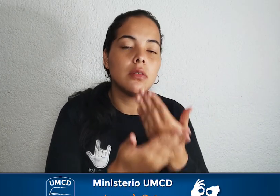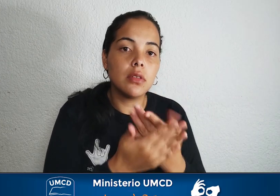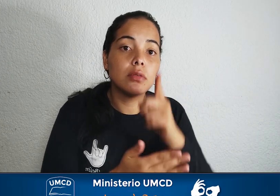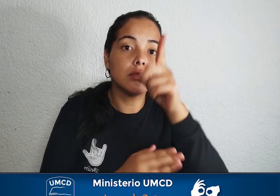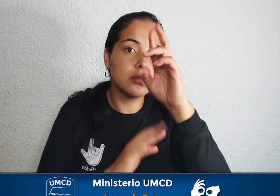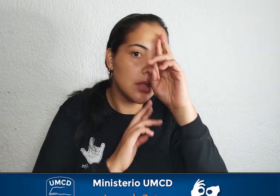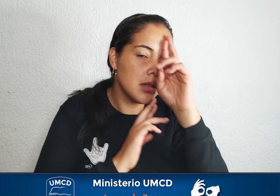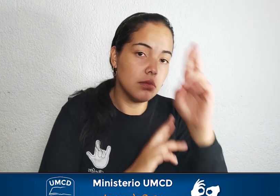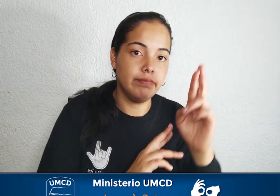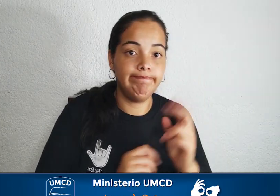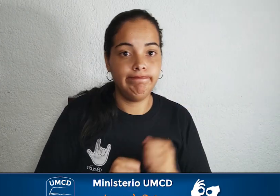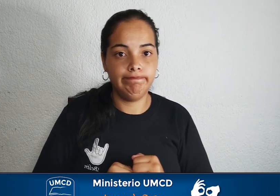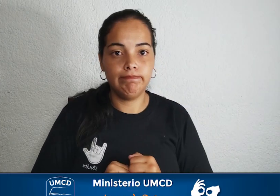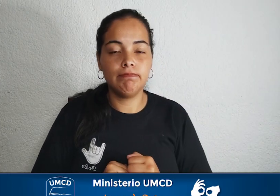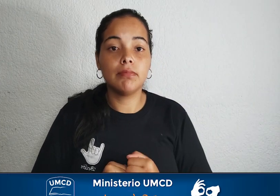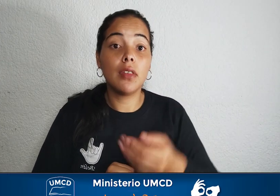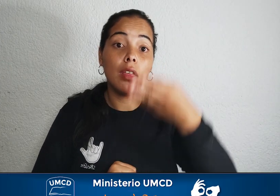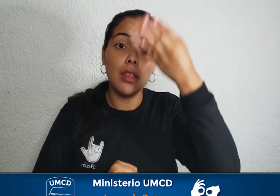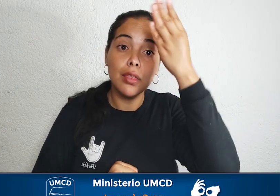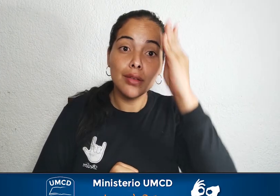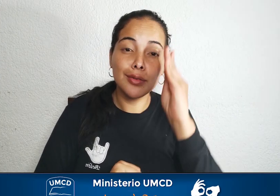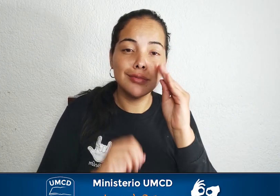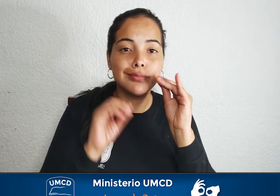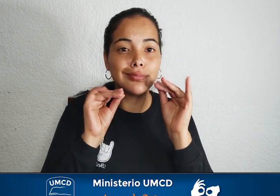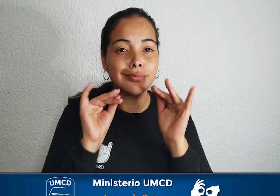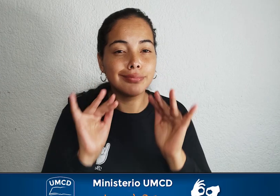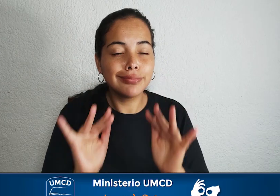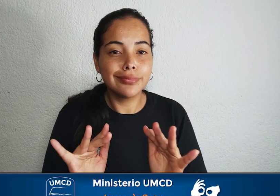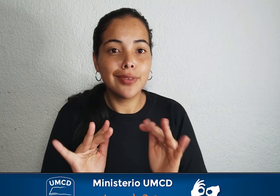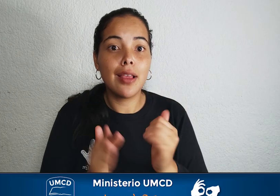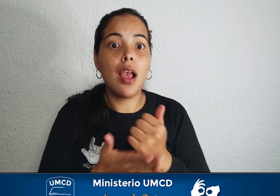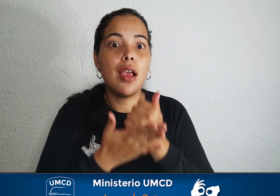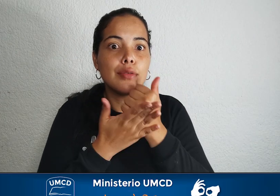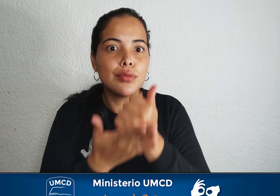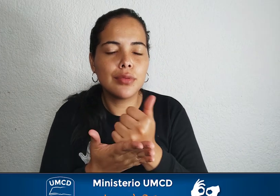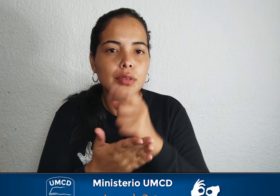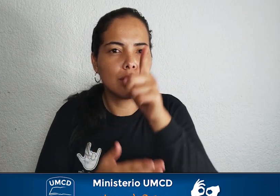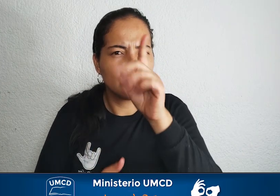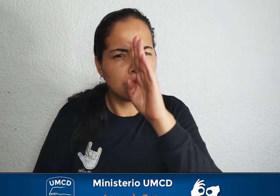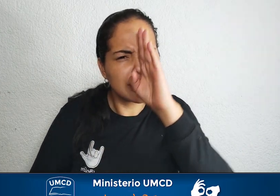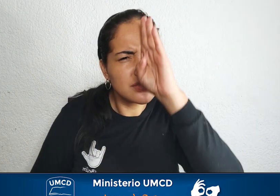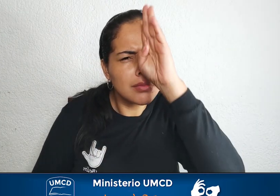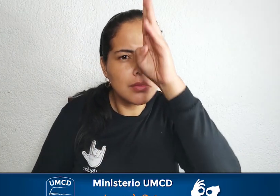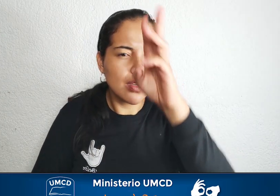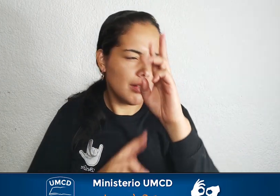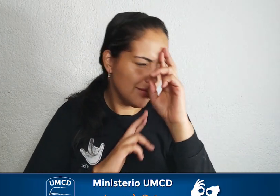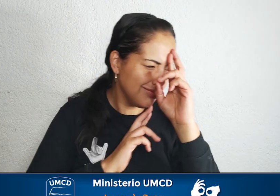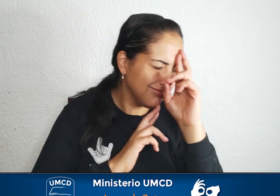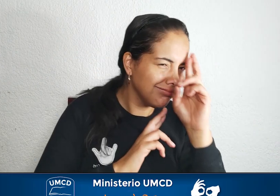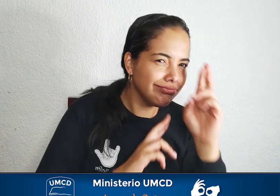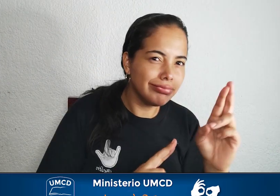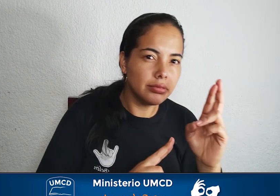a nuestros padres. Que Dios nos ayude a vivir honrándolo a Él